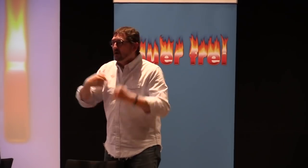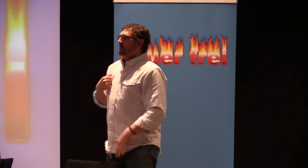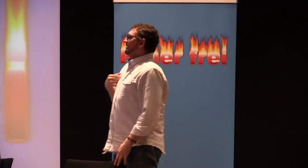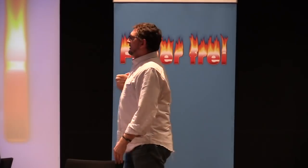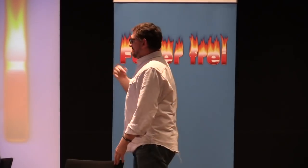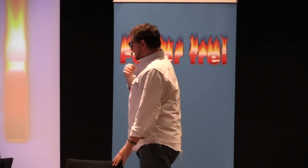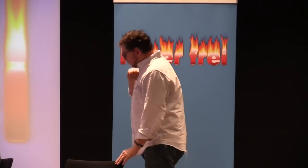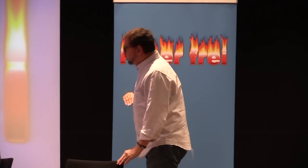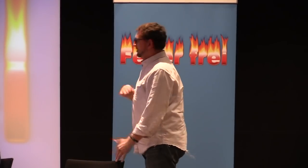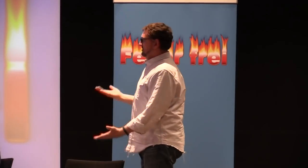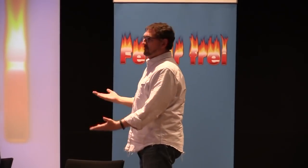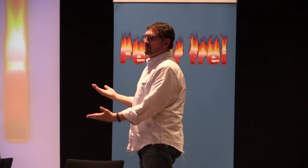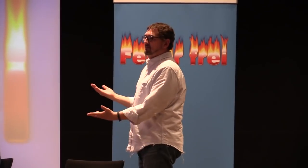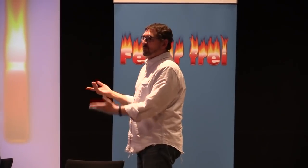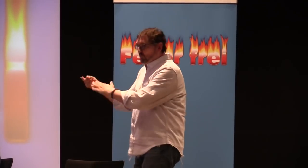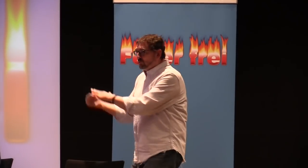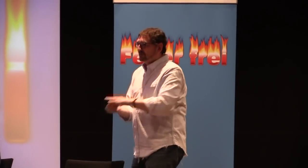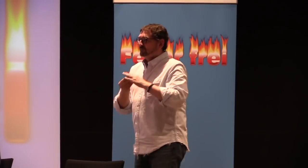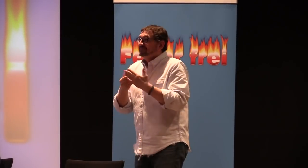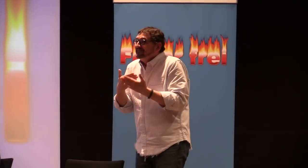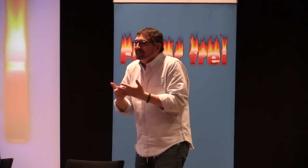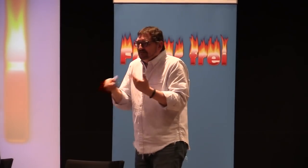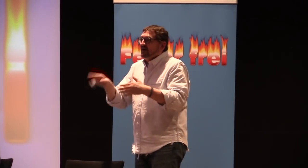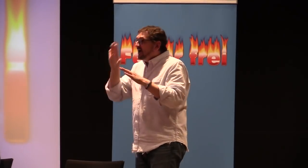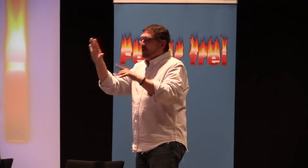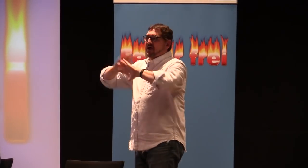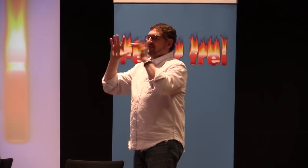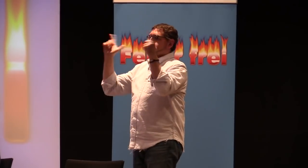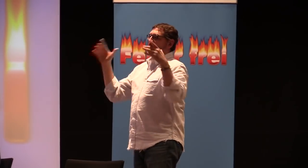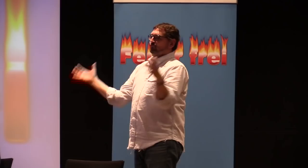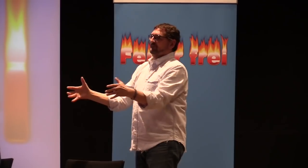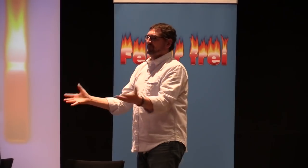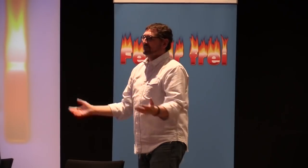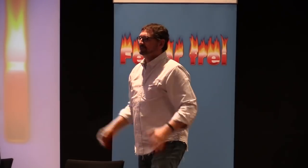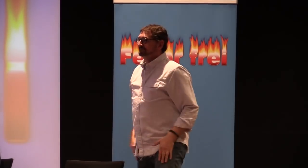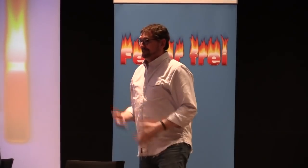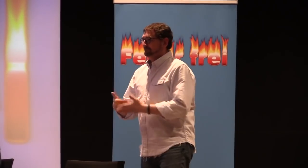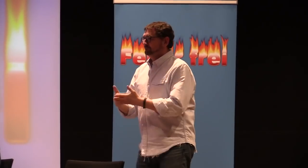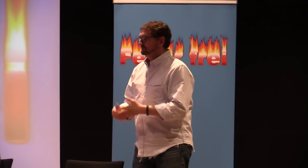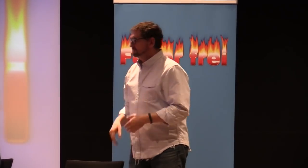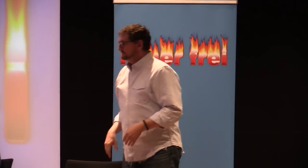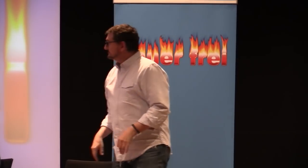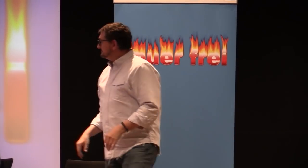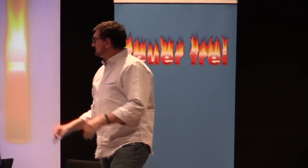morgen, okay, alles klar, ich werde mich jetzt auch ehrenamtlich engagieren. Und da würde ich mich natürlich wahnsinnig freuen, wenn du da unterstützend eingreifst,